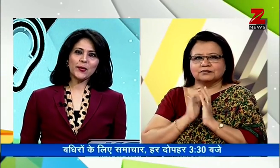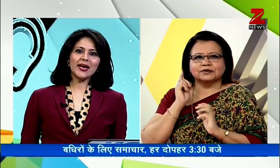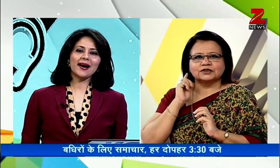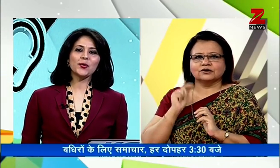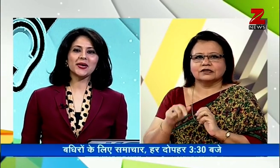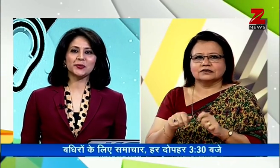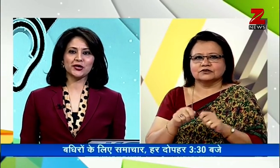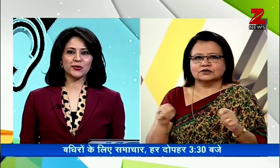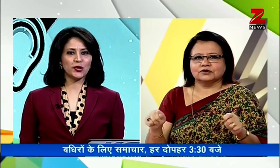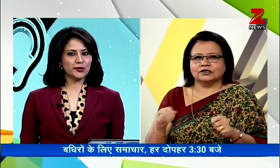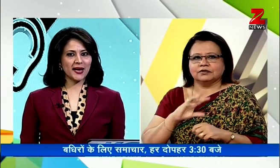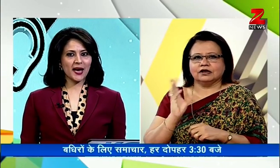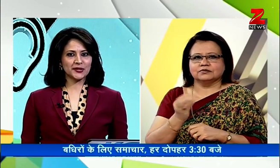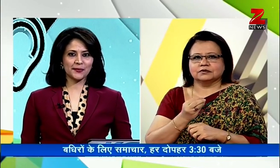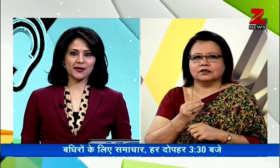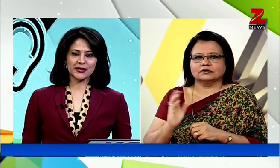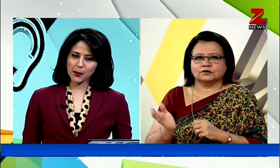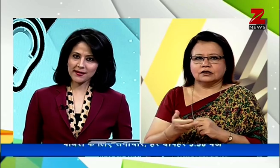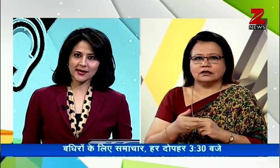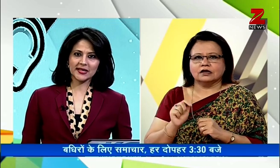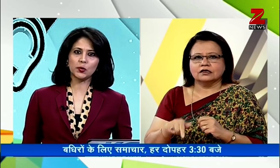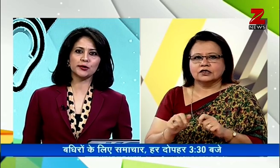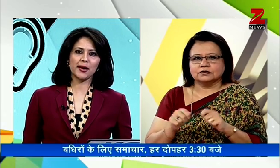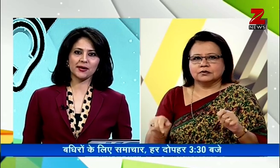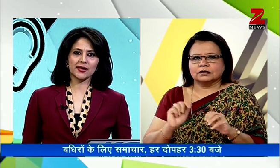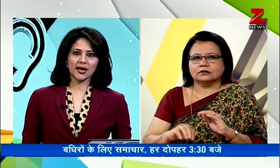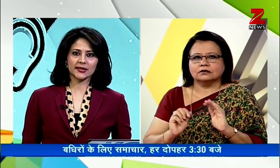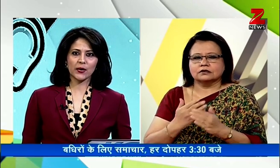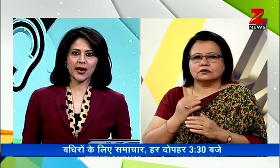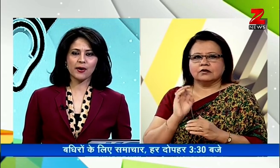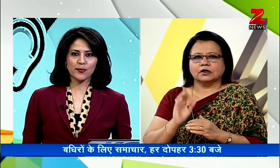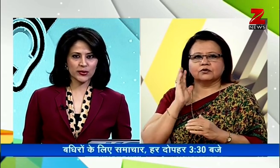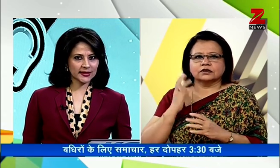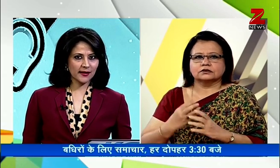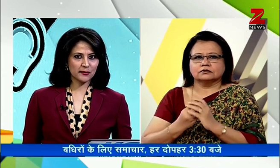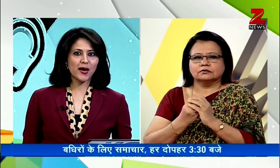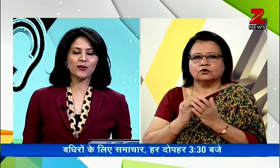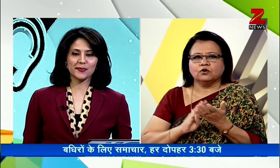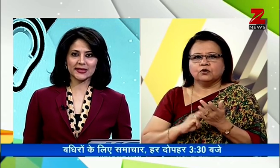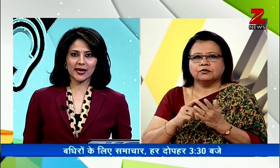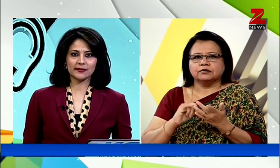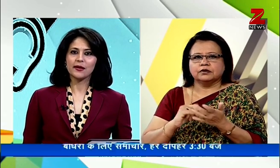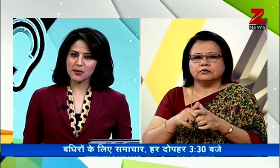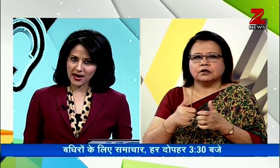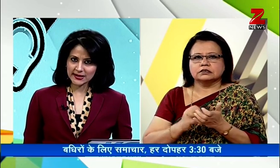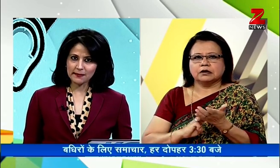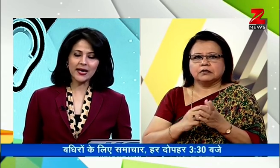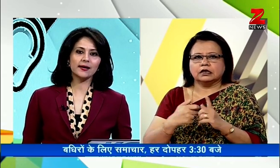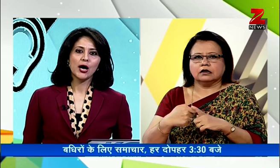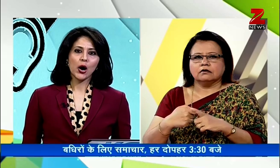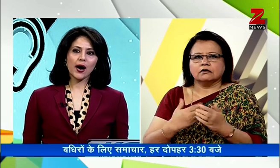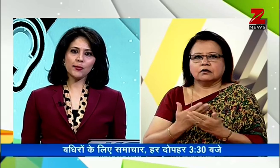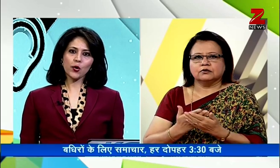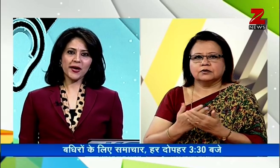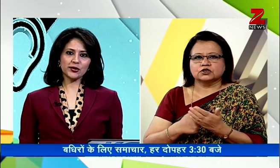नमस्कार। बदरों के लिए खबरों के इस विशेष बुलेटिन में आप सभी का स्वागत है। इस बुलेटिन में अब तक की ताजा और अहम खबरों के साथ मैं हूं आपके साथ मीमांसा